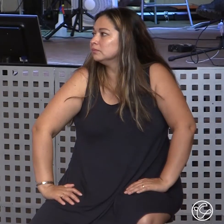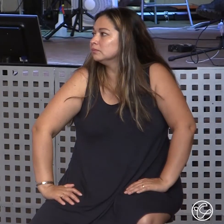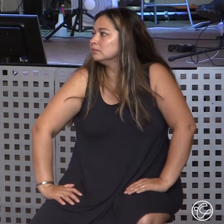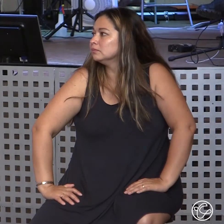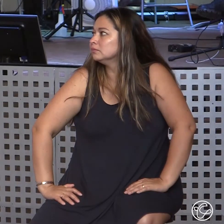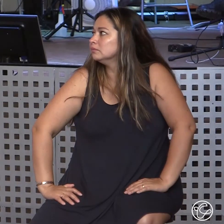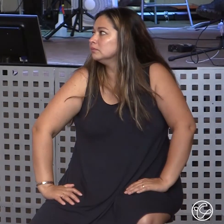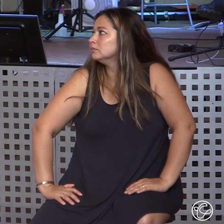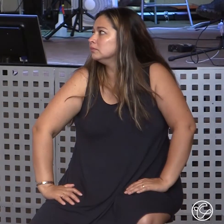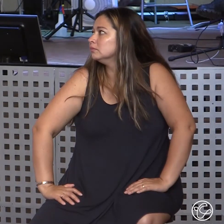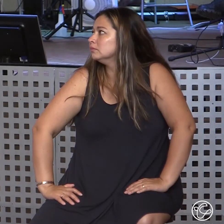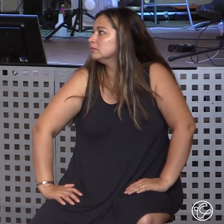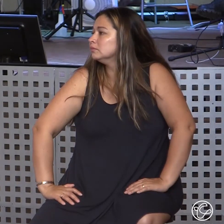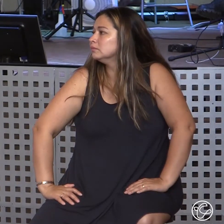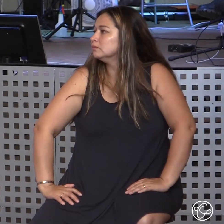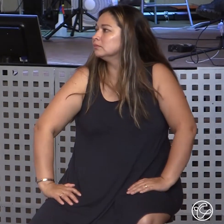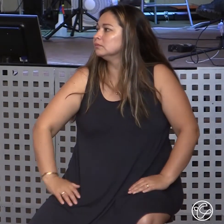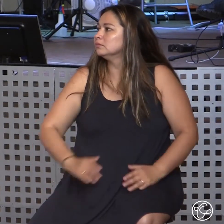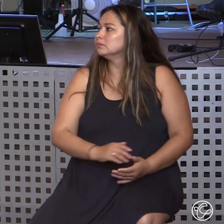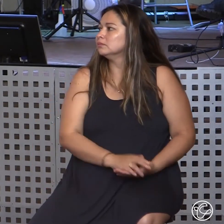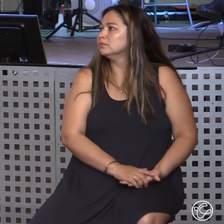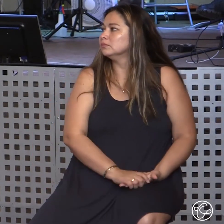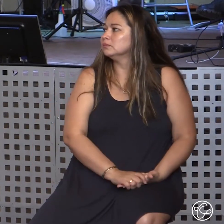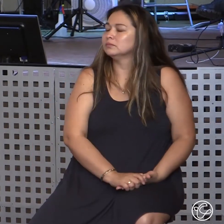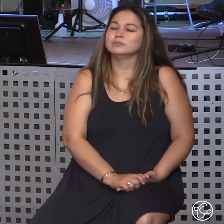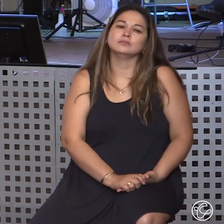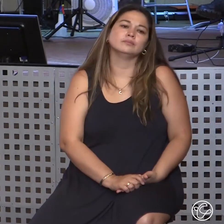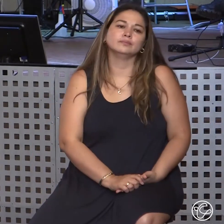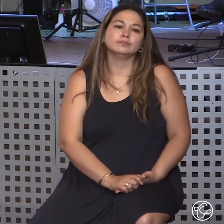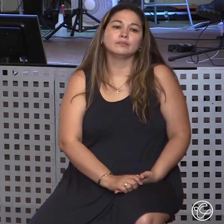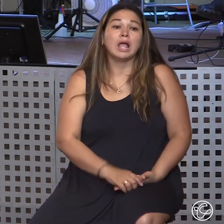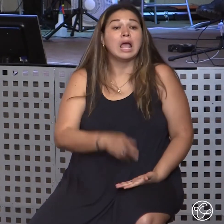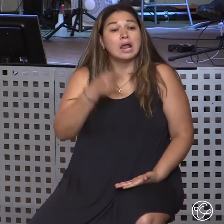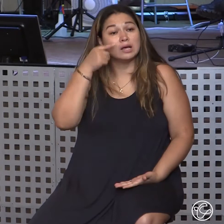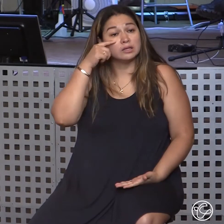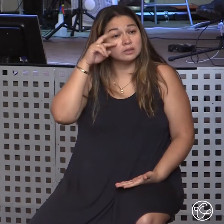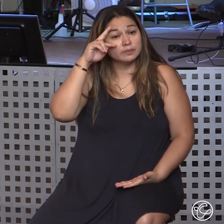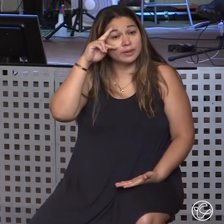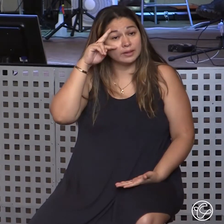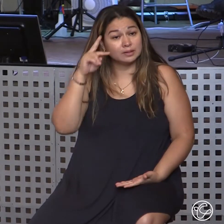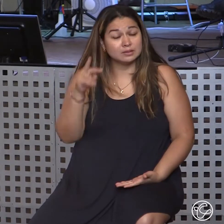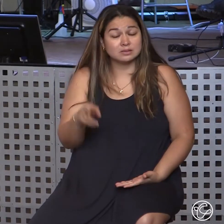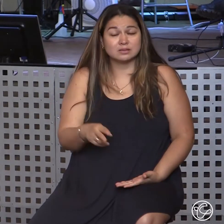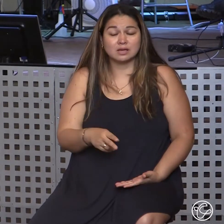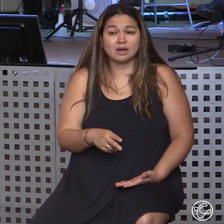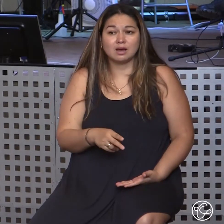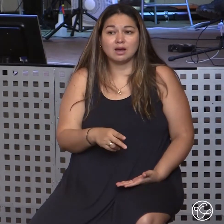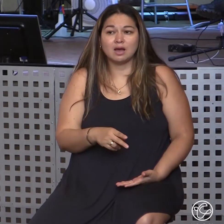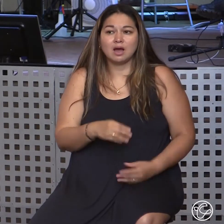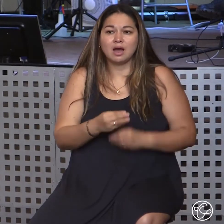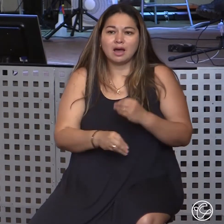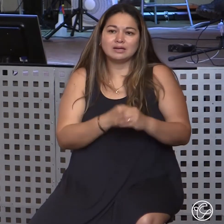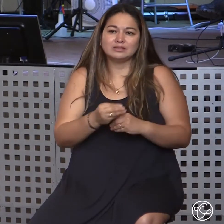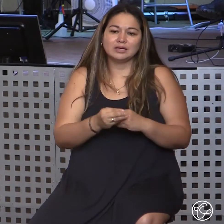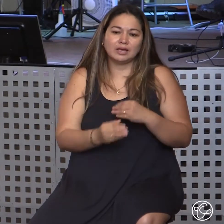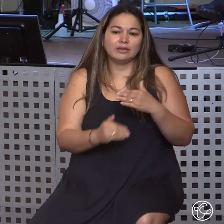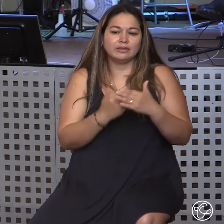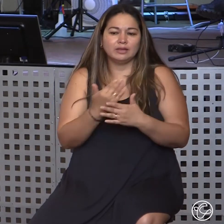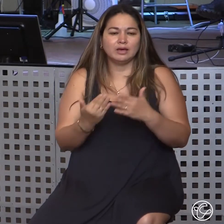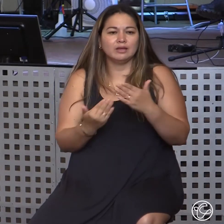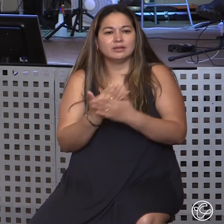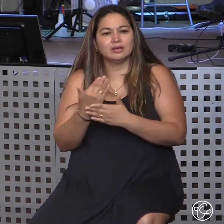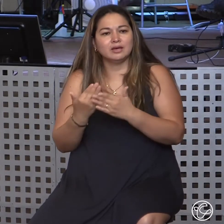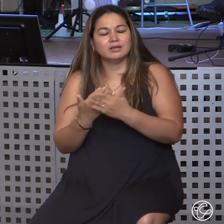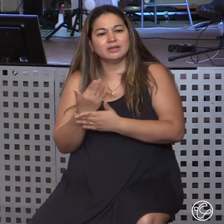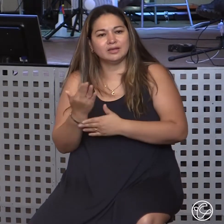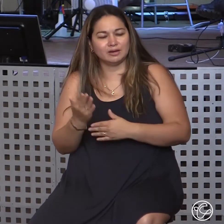la experiencia sostiene el día a día. Por ejemplo, recordáis que desciende de la cabeza